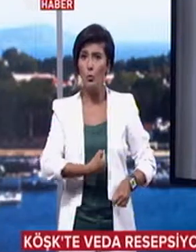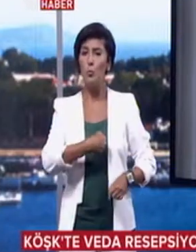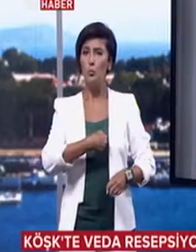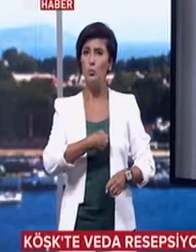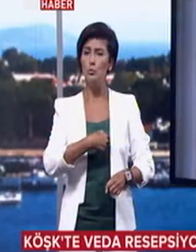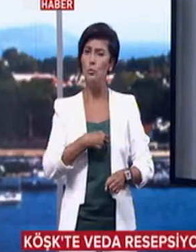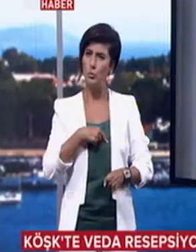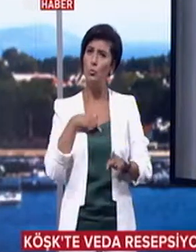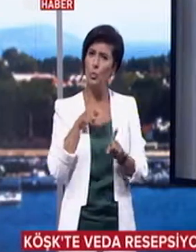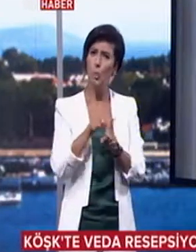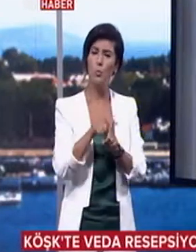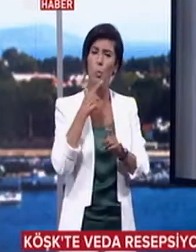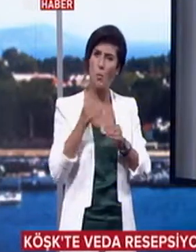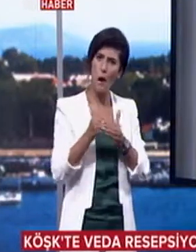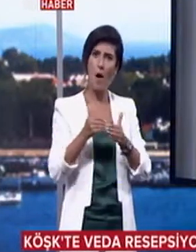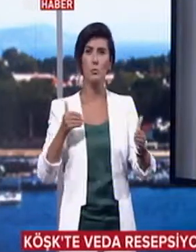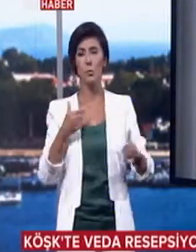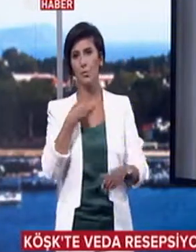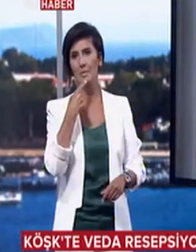ederek ayrılıyorum, dedi.